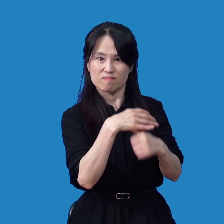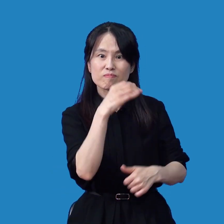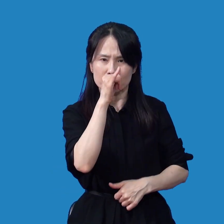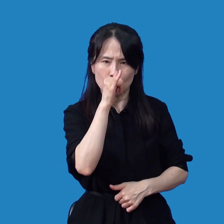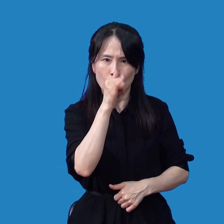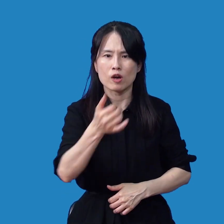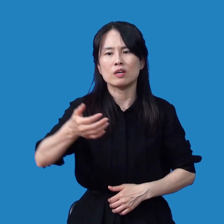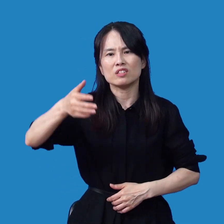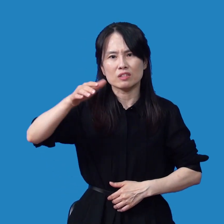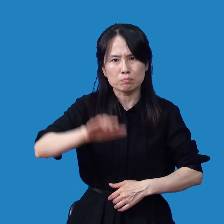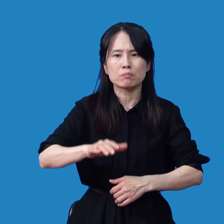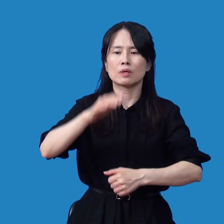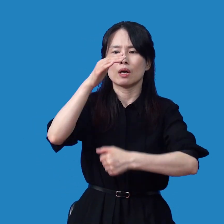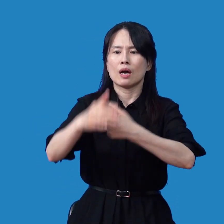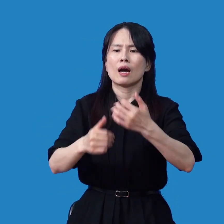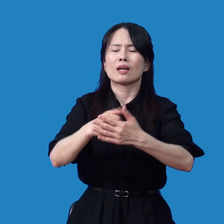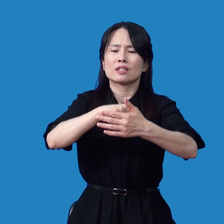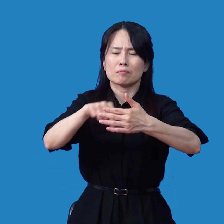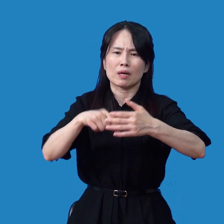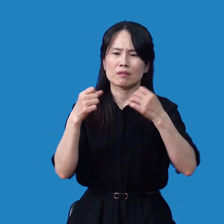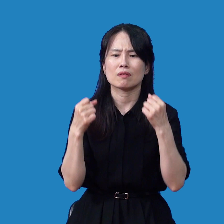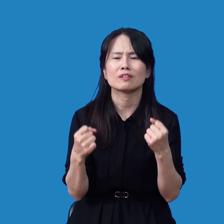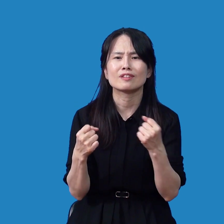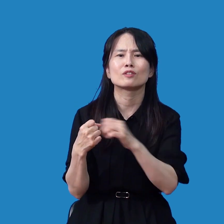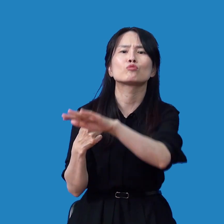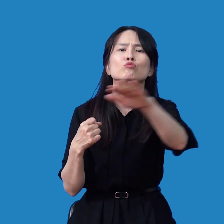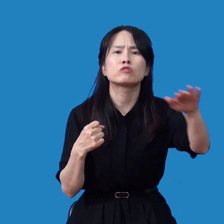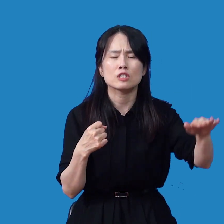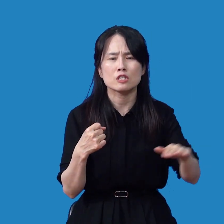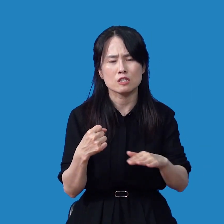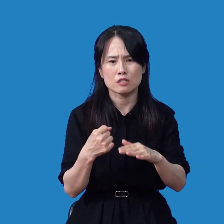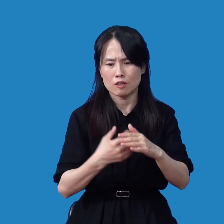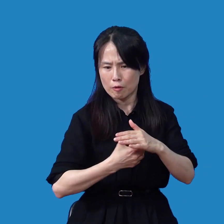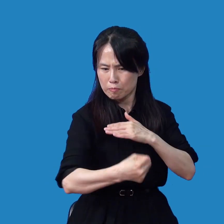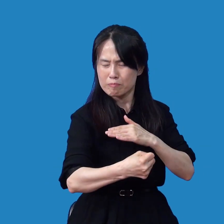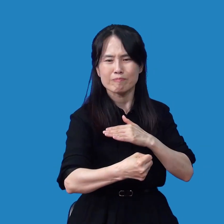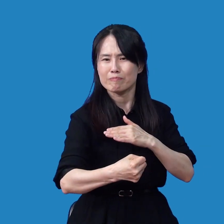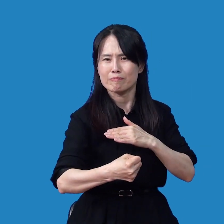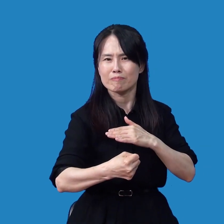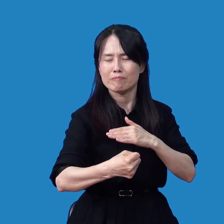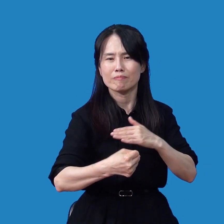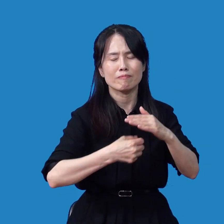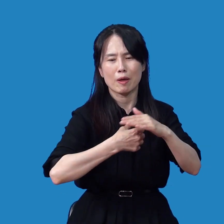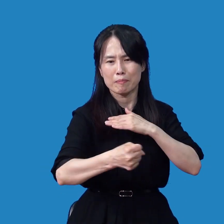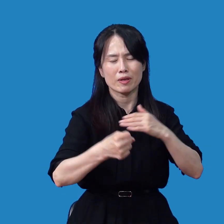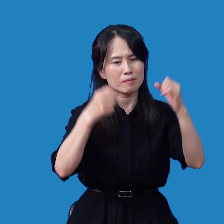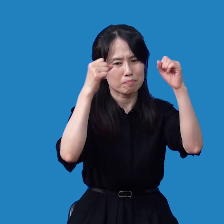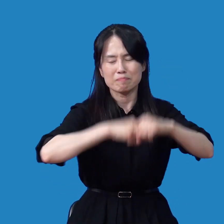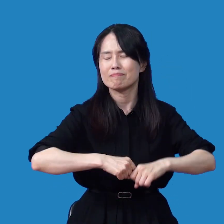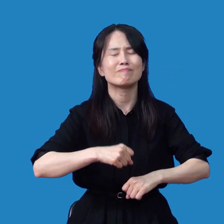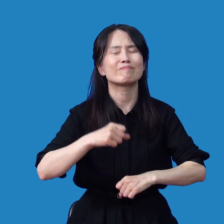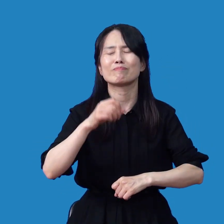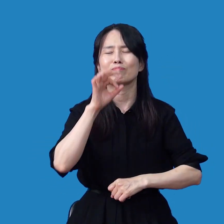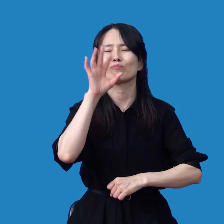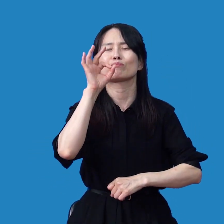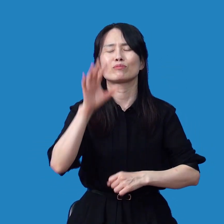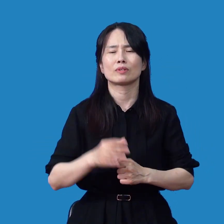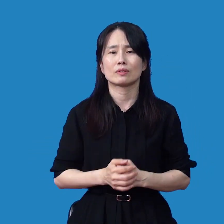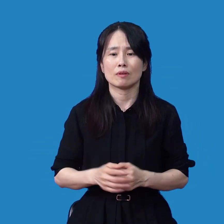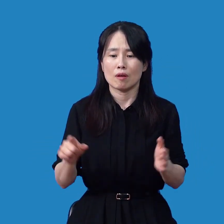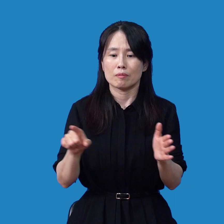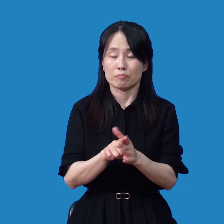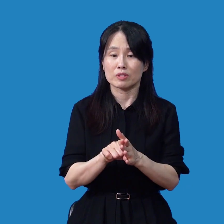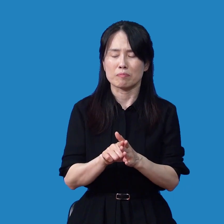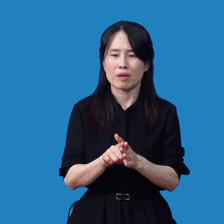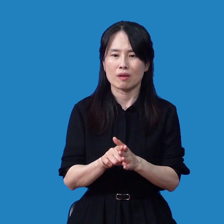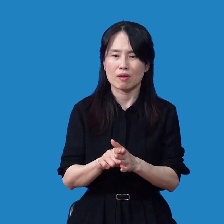공격하겠지만은 그러나 하나님의 품 안에 있는 우리를 빼앗아갈 수는 없습니다. 우리는 이 믿음의 여정을